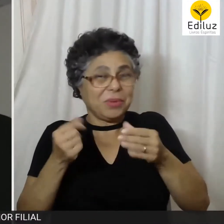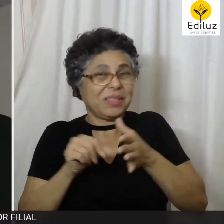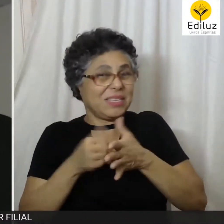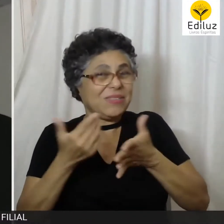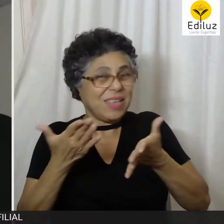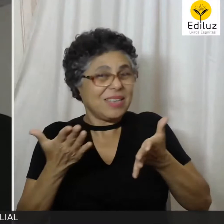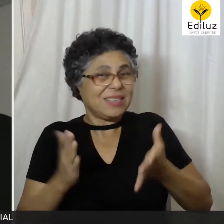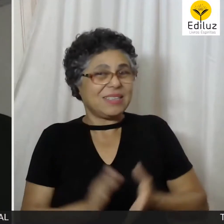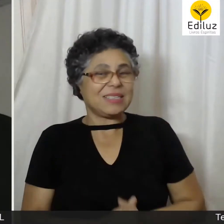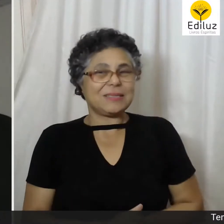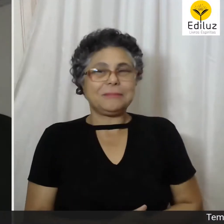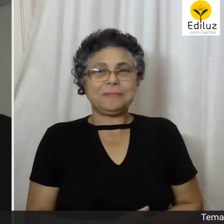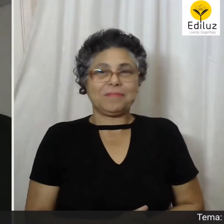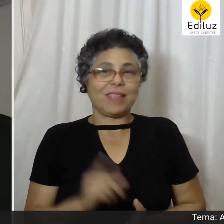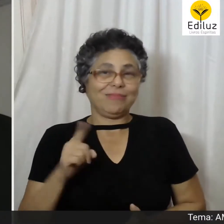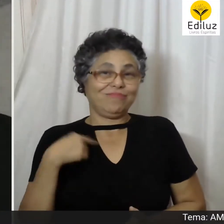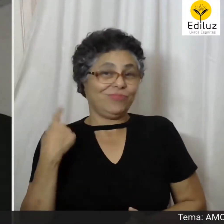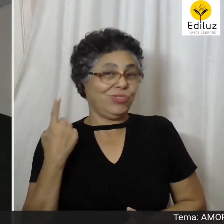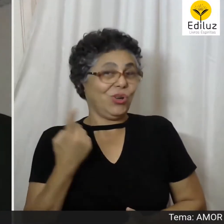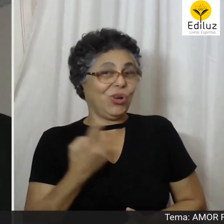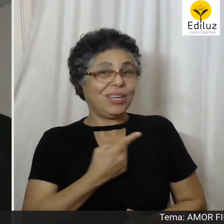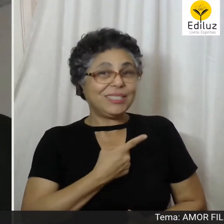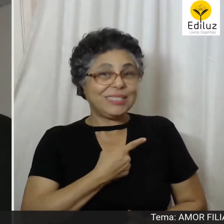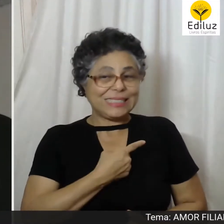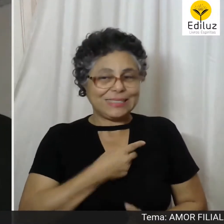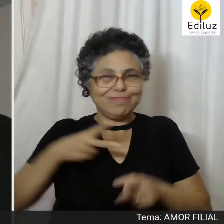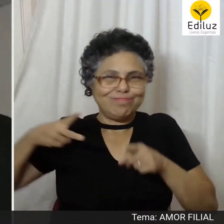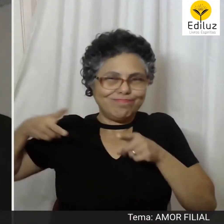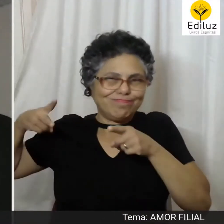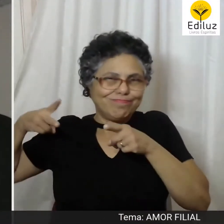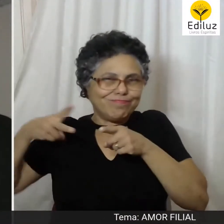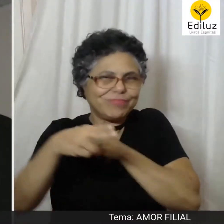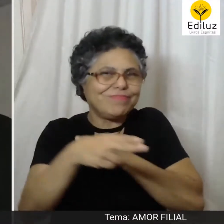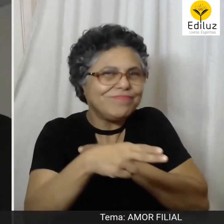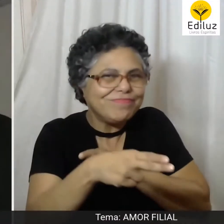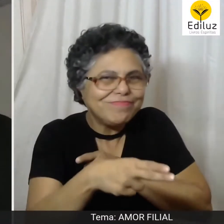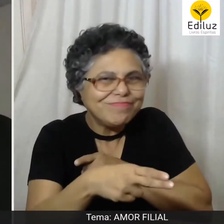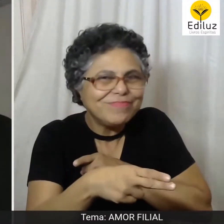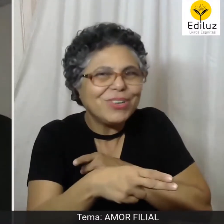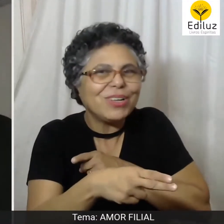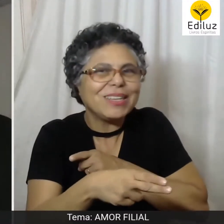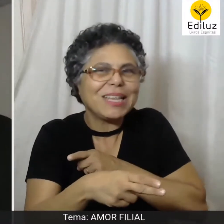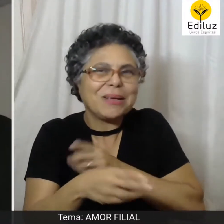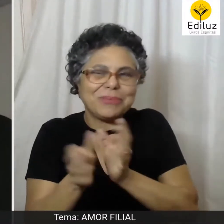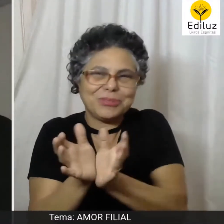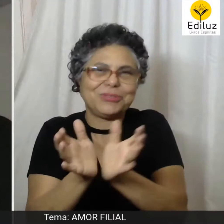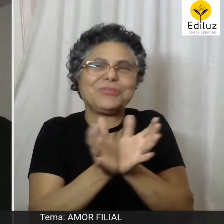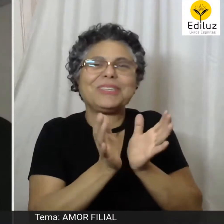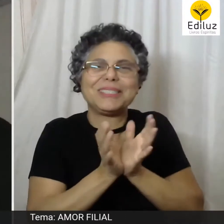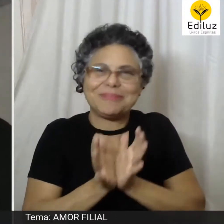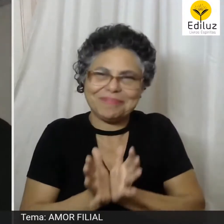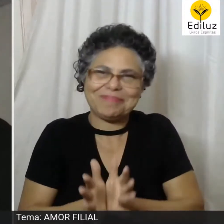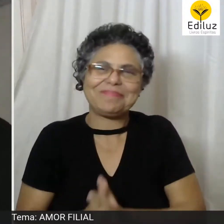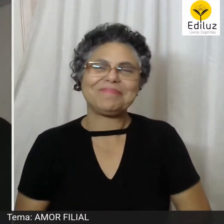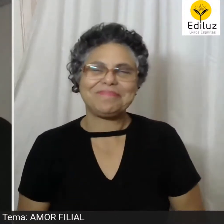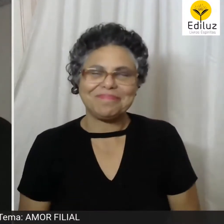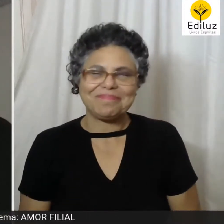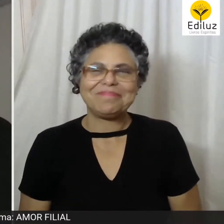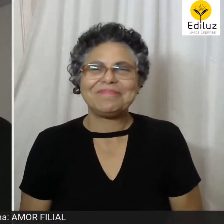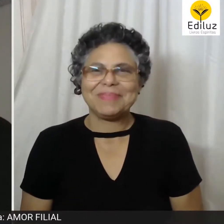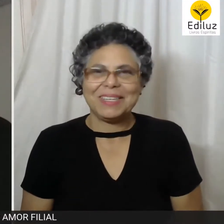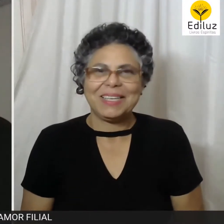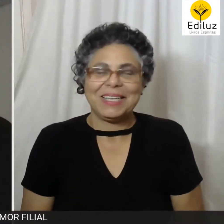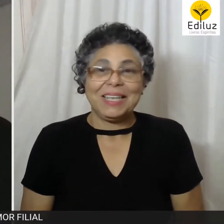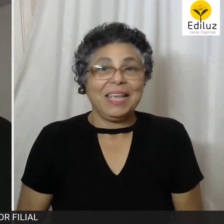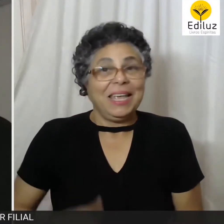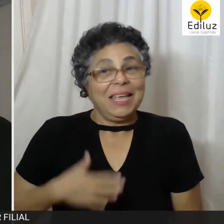vezes nós cerceamos esses espaços, limitamos esses espaços. É lógico